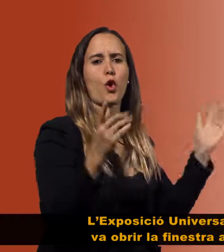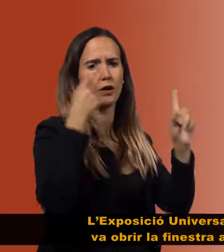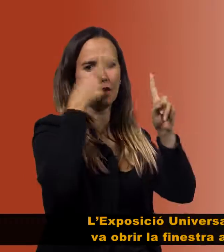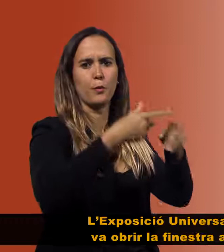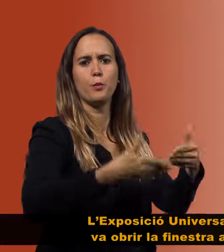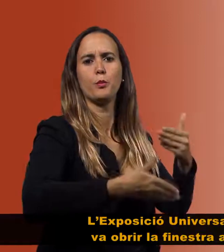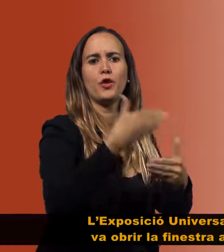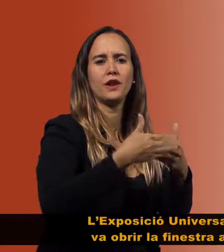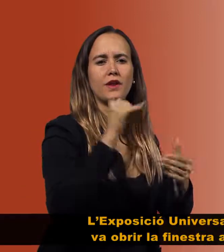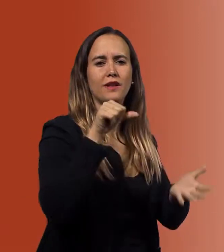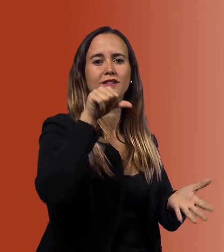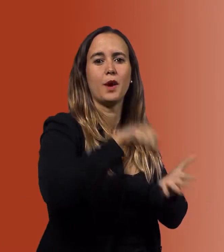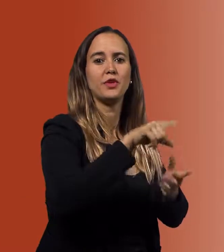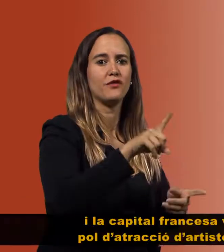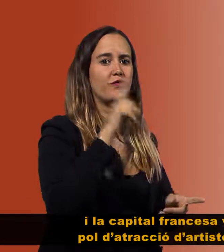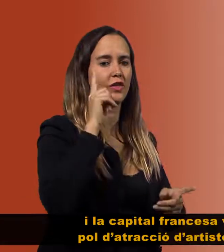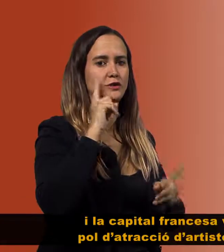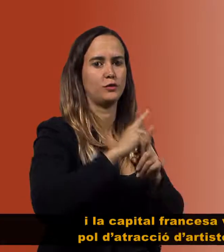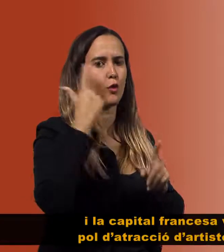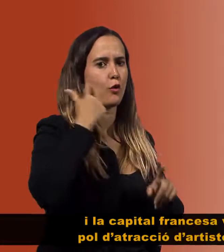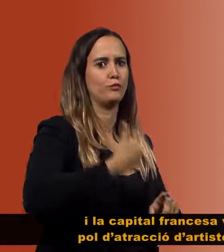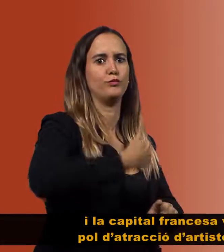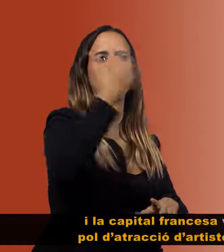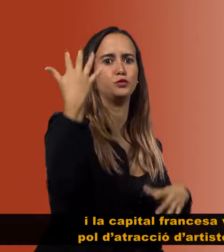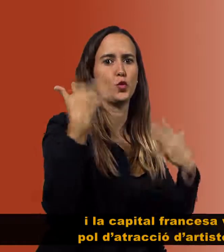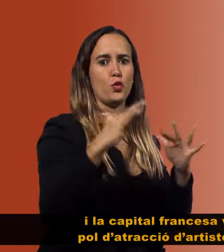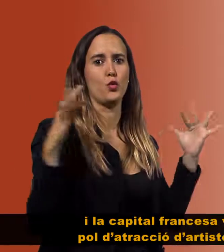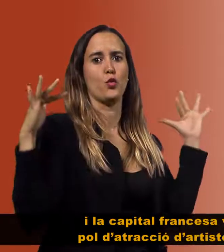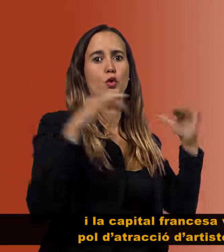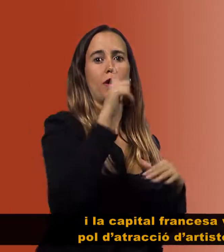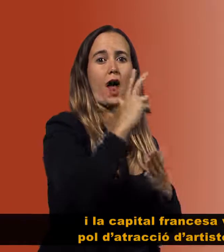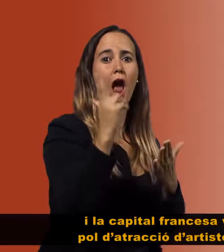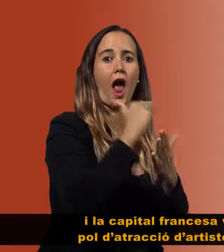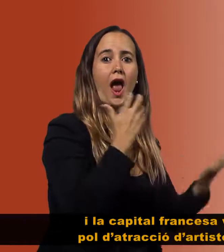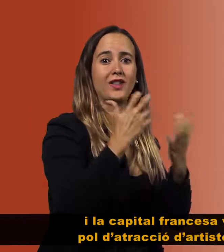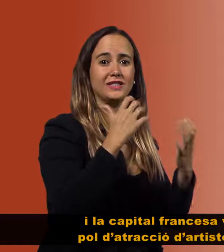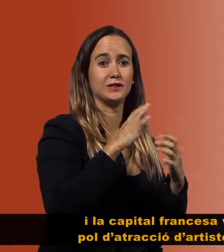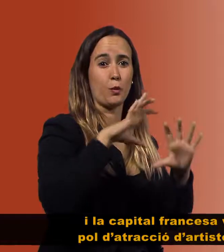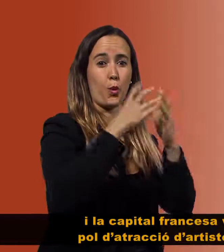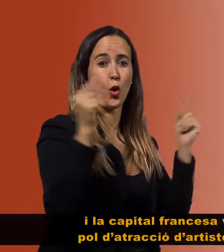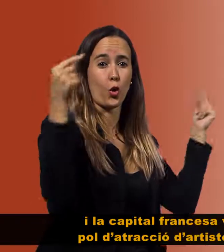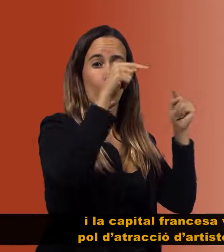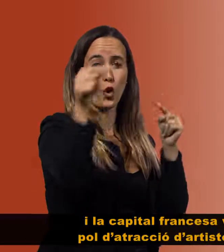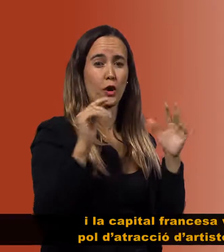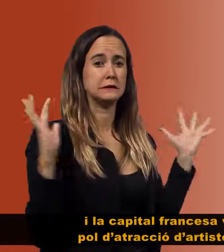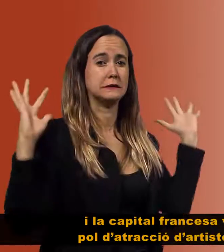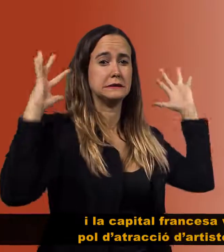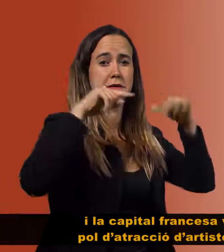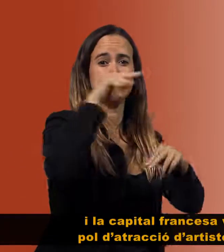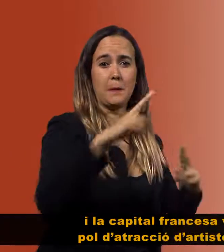va esdevenir un pol d'atracció d'artistes de tot el món. Durant la primera meitat del segle XX, el gravat va experimentar